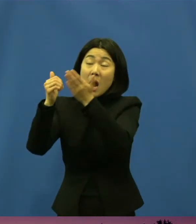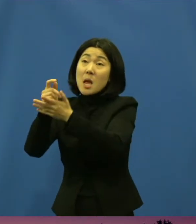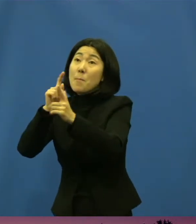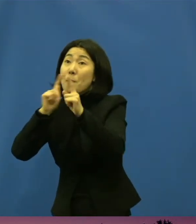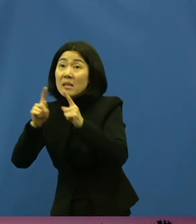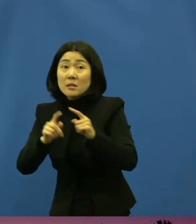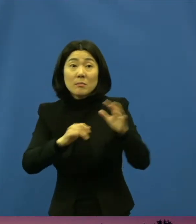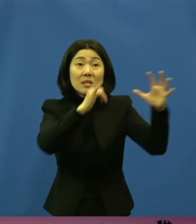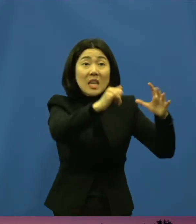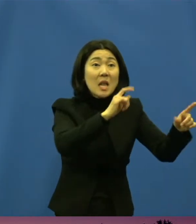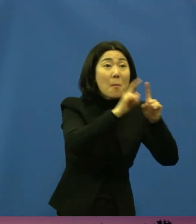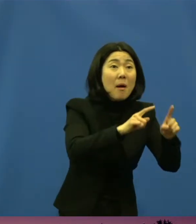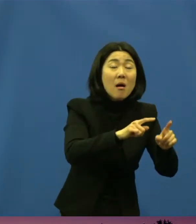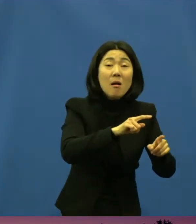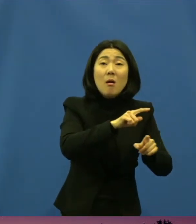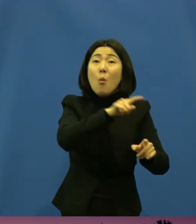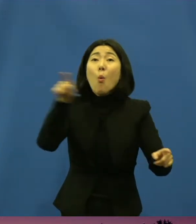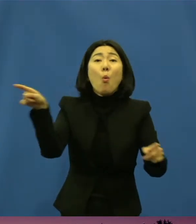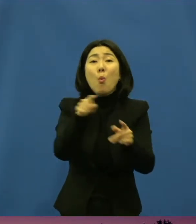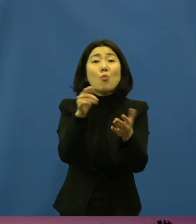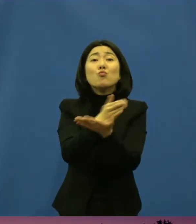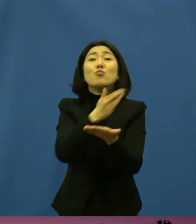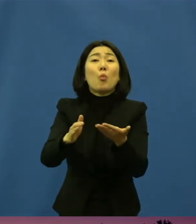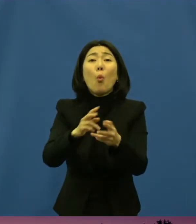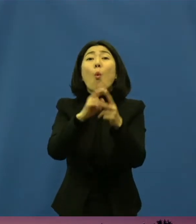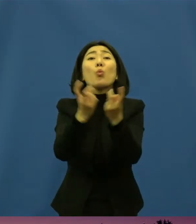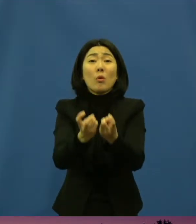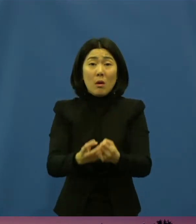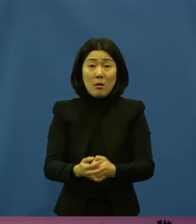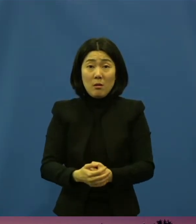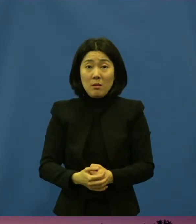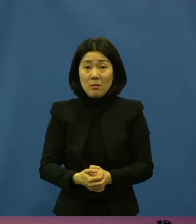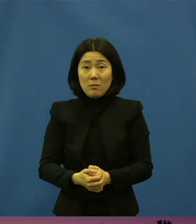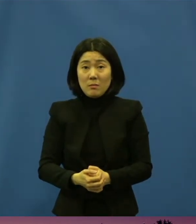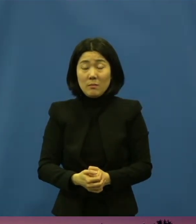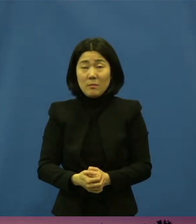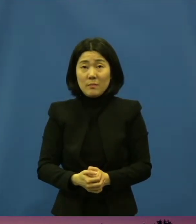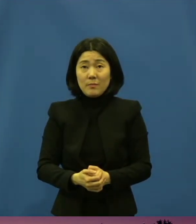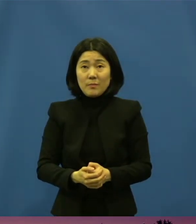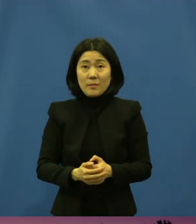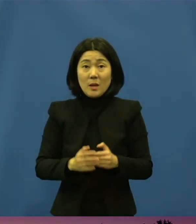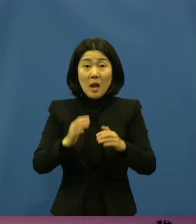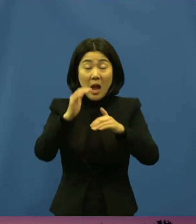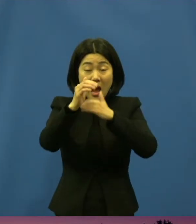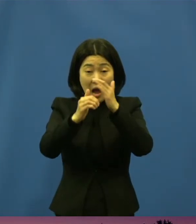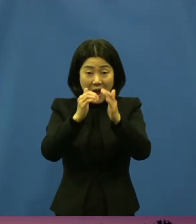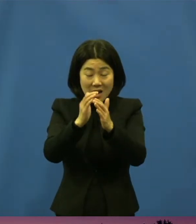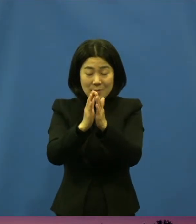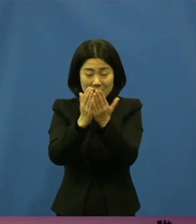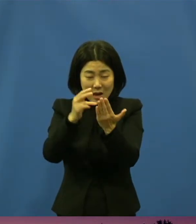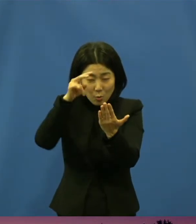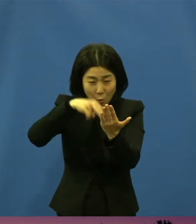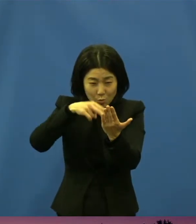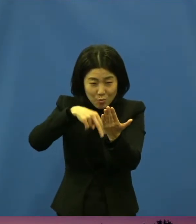그 성경을 공부하면 성경적 렌즈, 세계관을 가지.